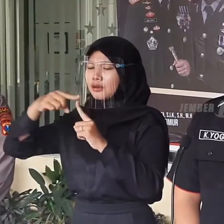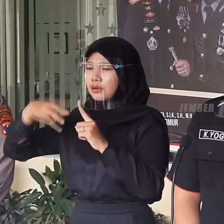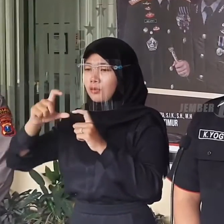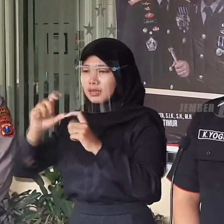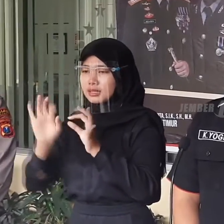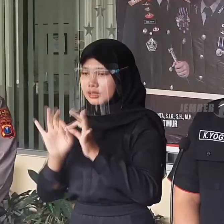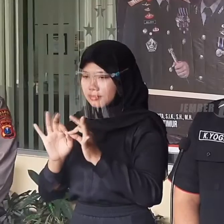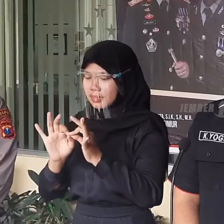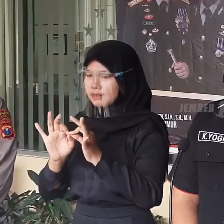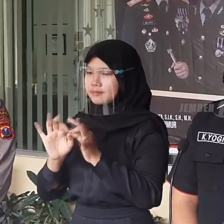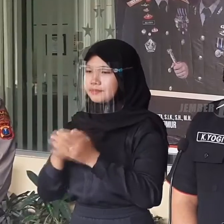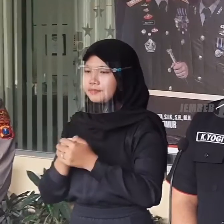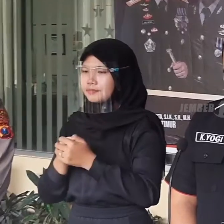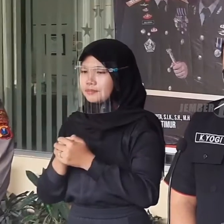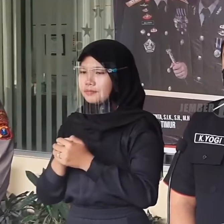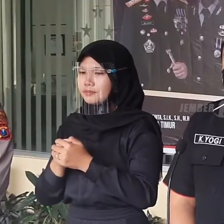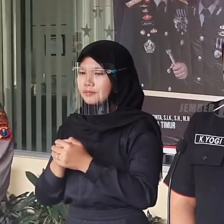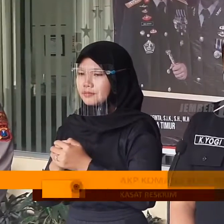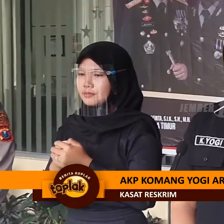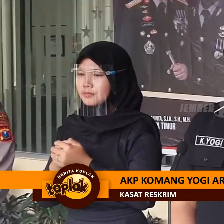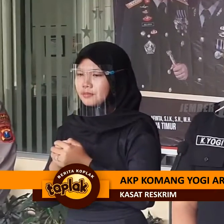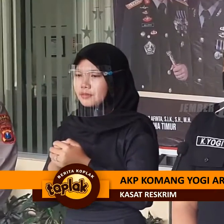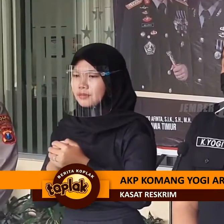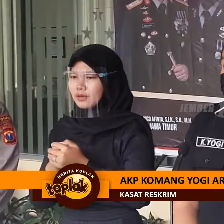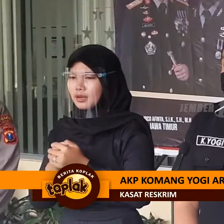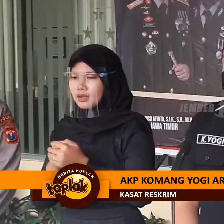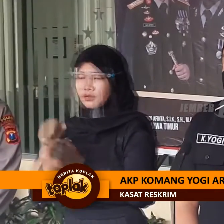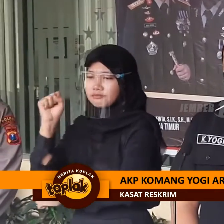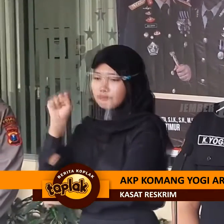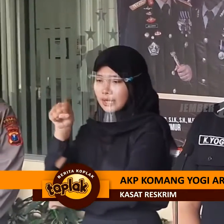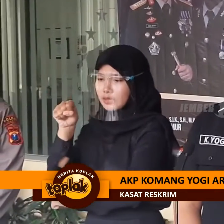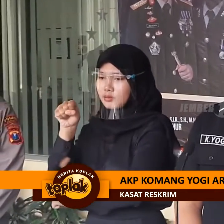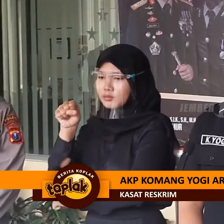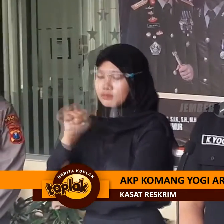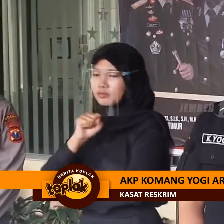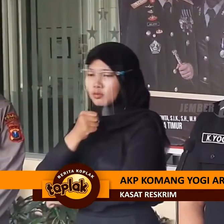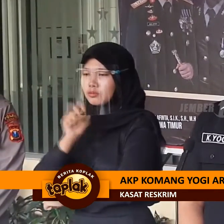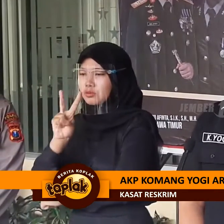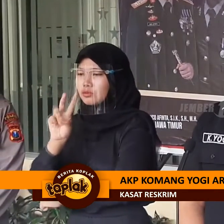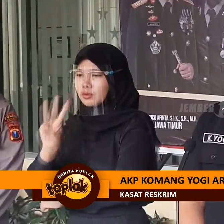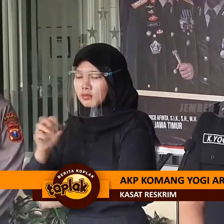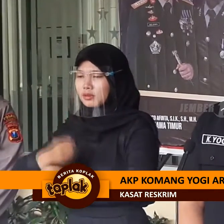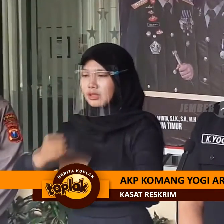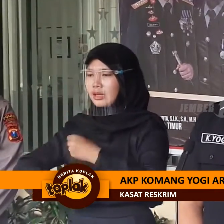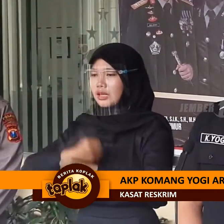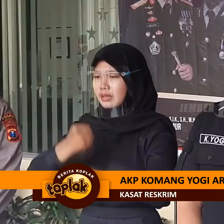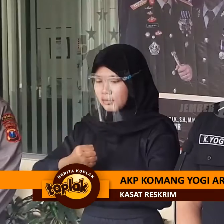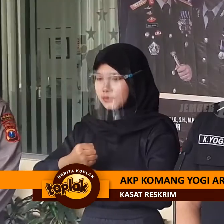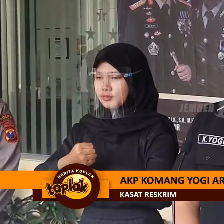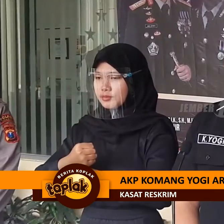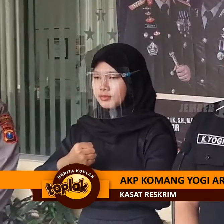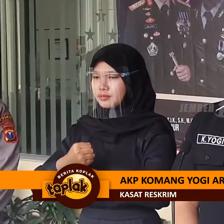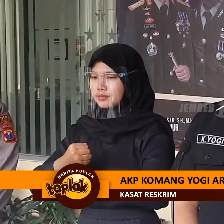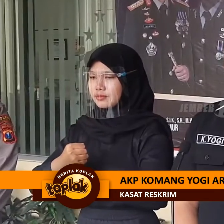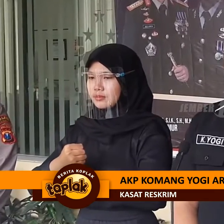Haimuruk. Nah, dengan tersangka inisialnya MA, ya umur 23 tahun, warga Kaliwates,